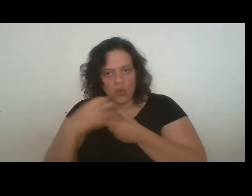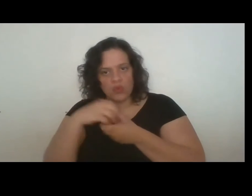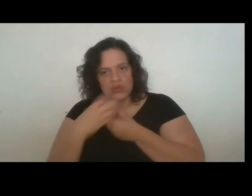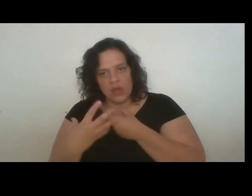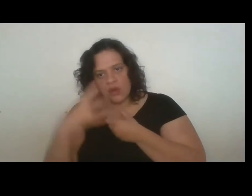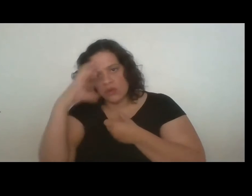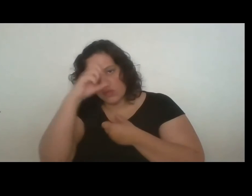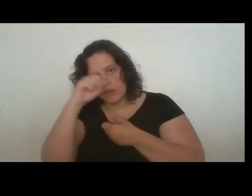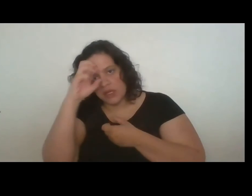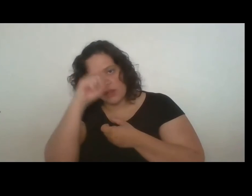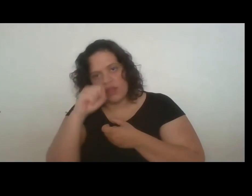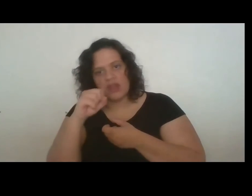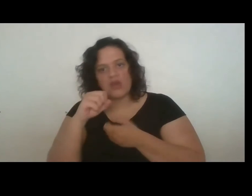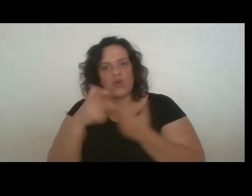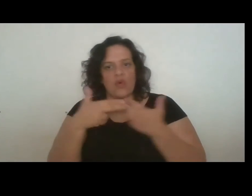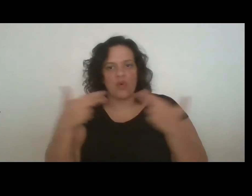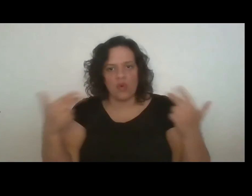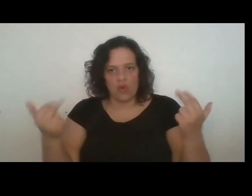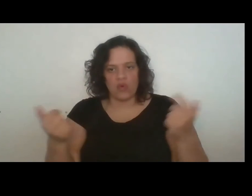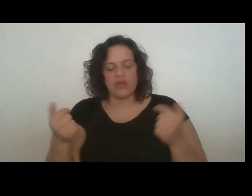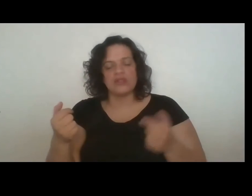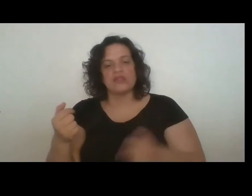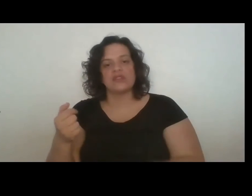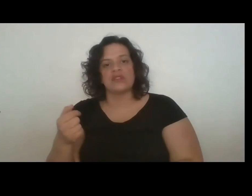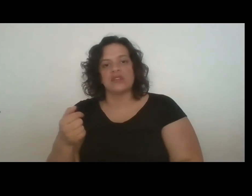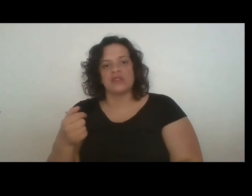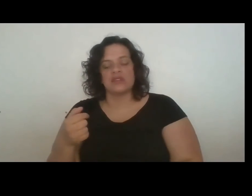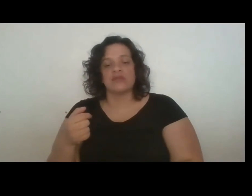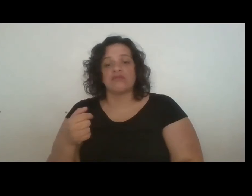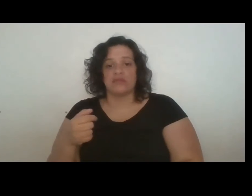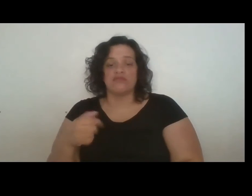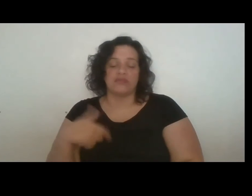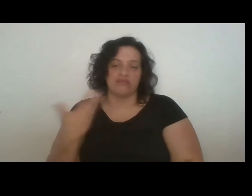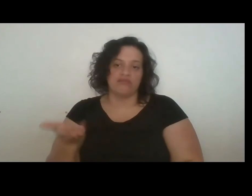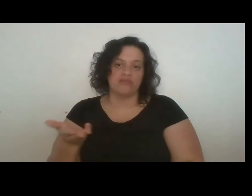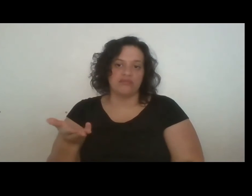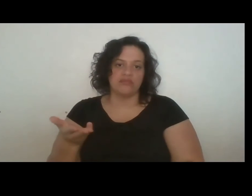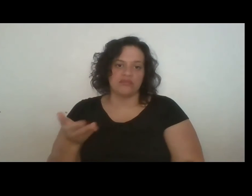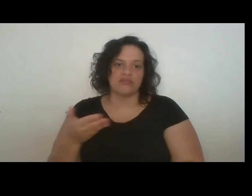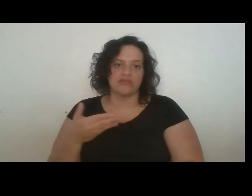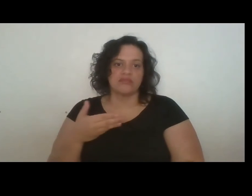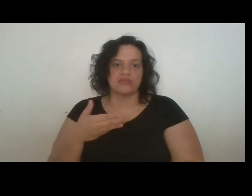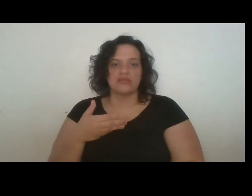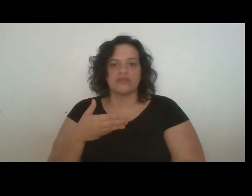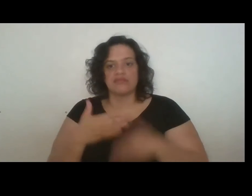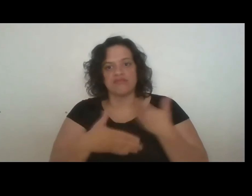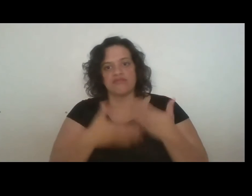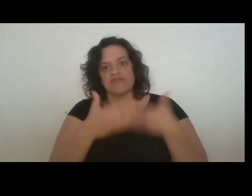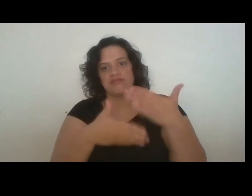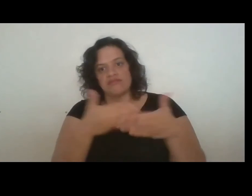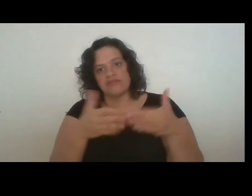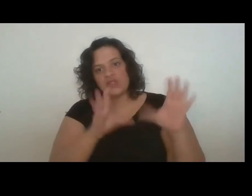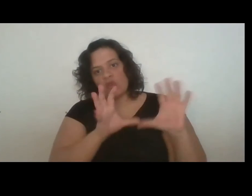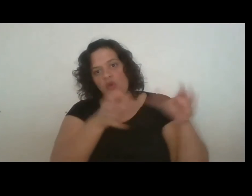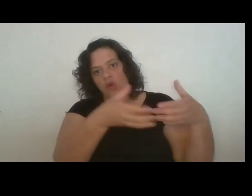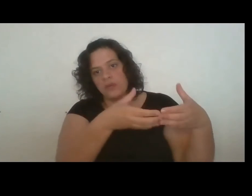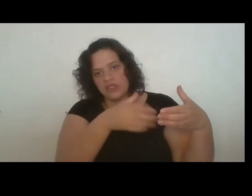tudo que a gente aprende. E assim, né, teve a aproximação com a comunidade do Grajaú e essa oportunidade